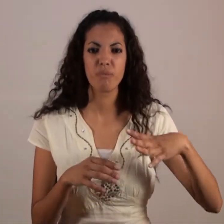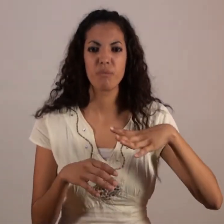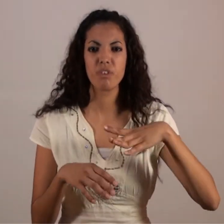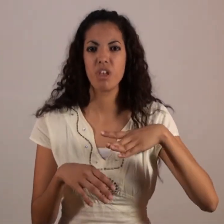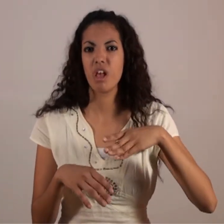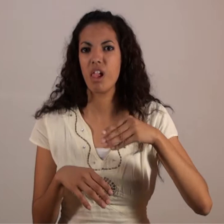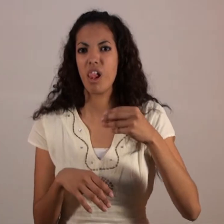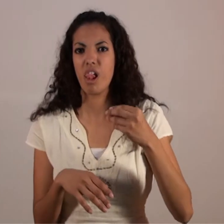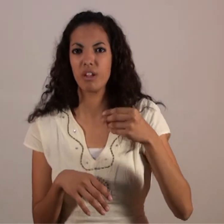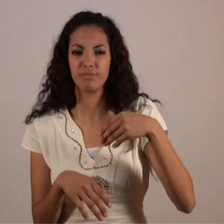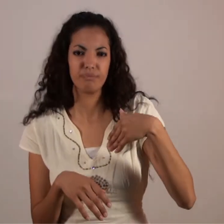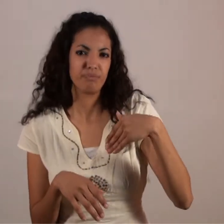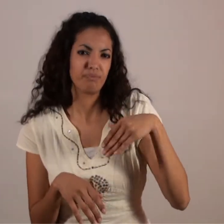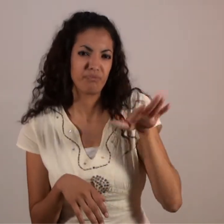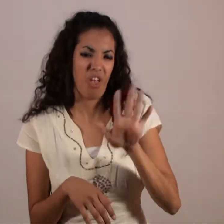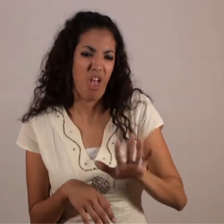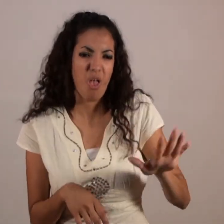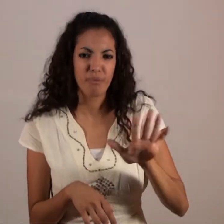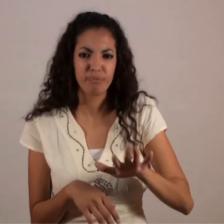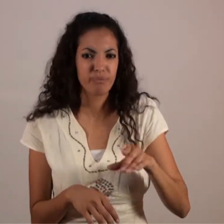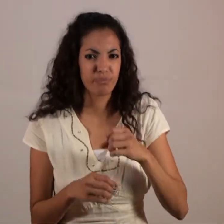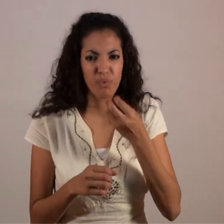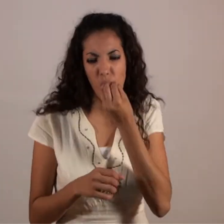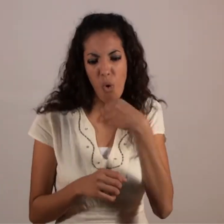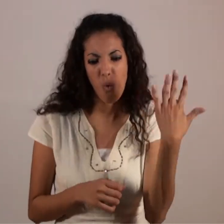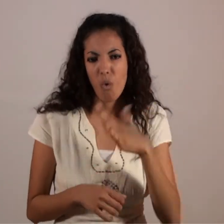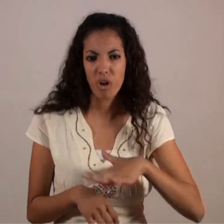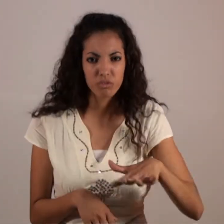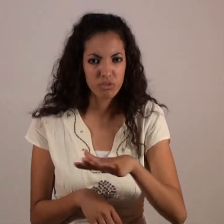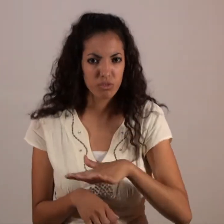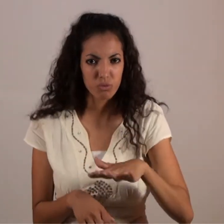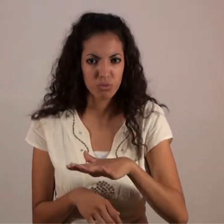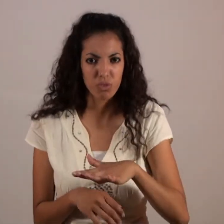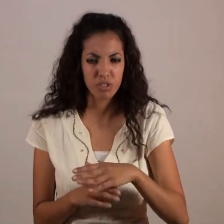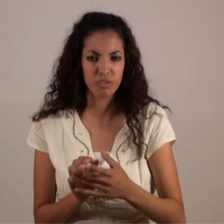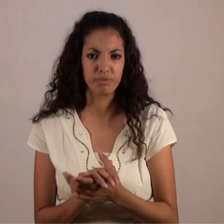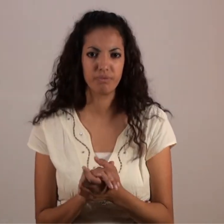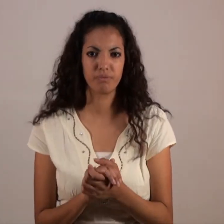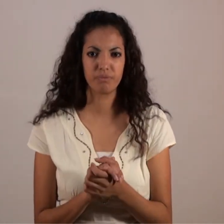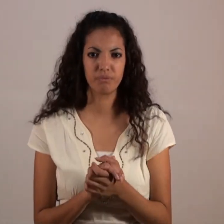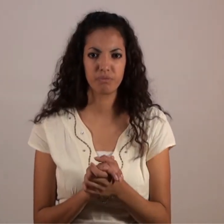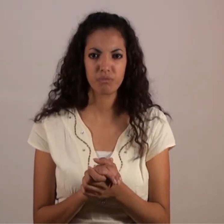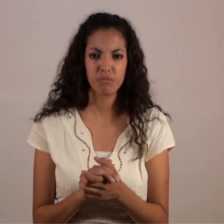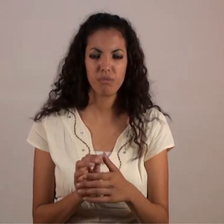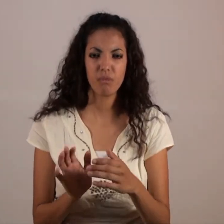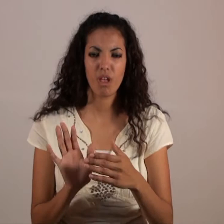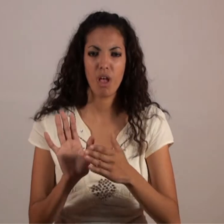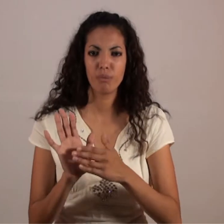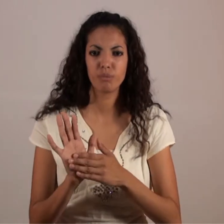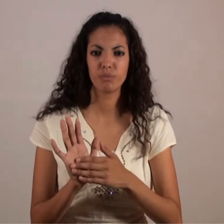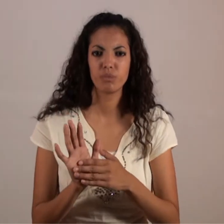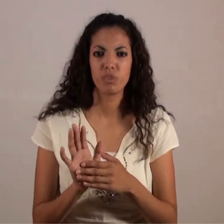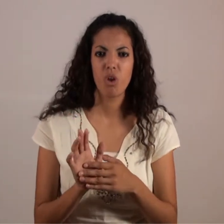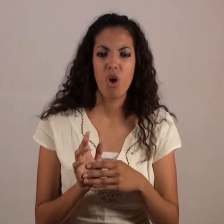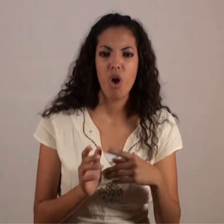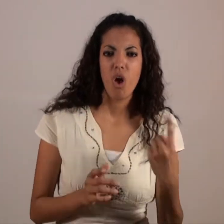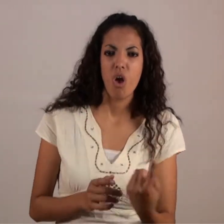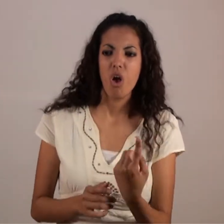Mediador es un término del antiguo mundo comercial y legal. Describe a alguien que negocia o actúa como un árbitro entre dos